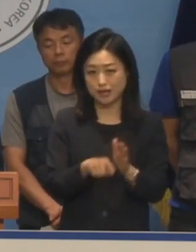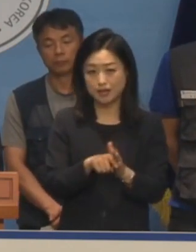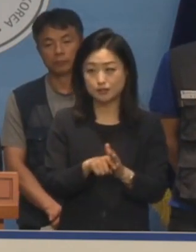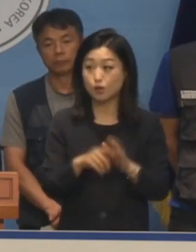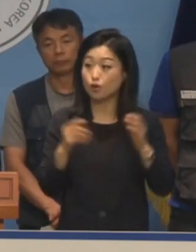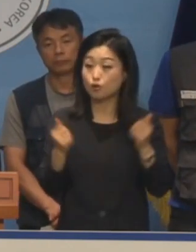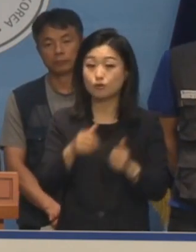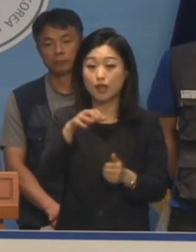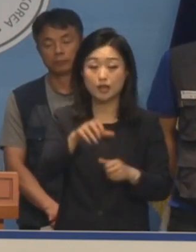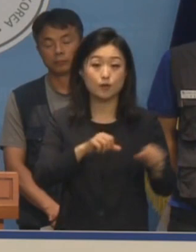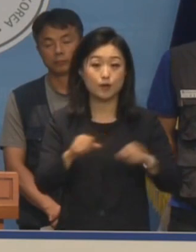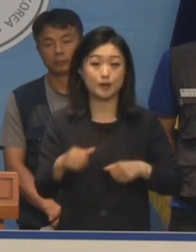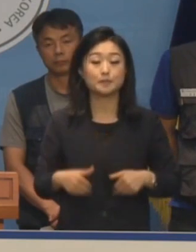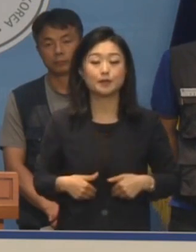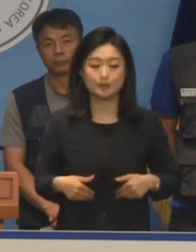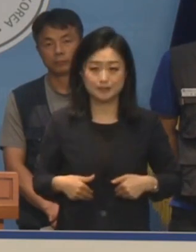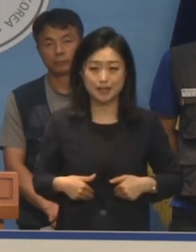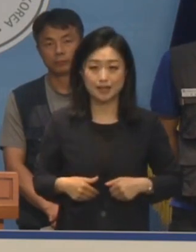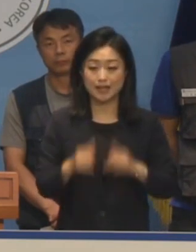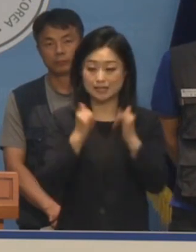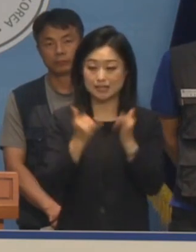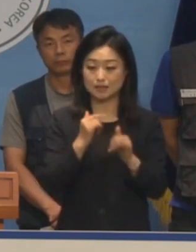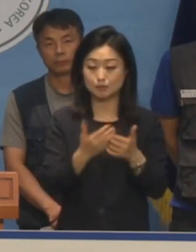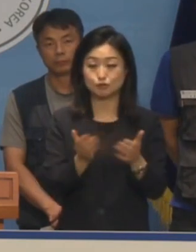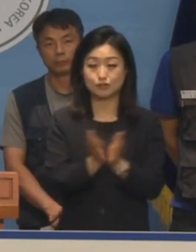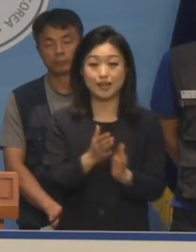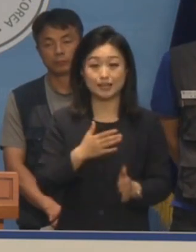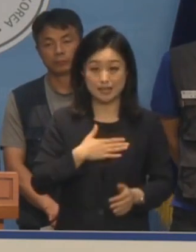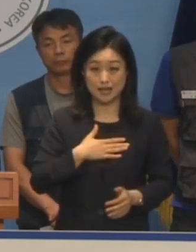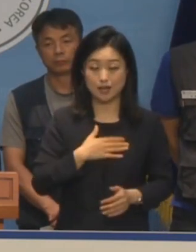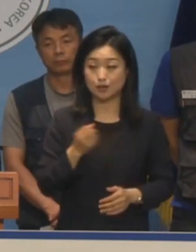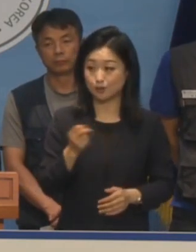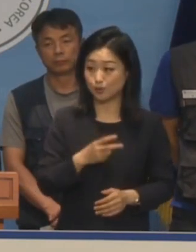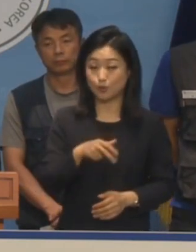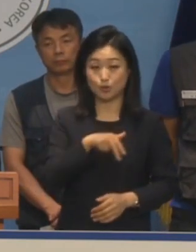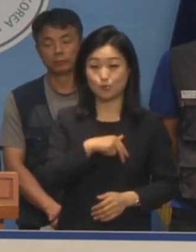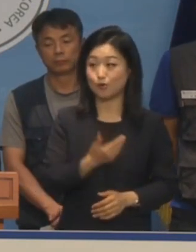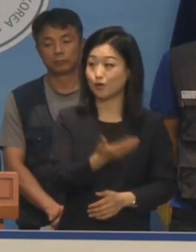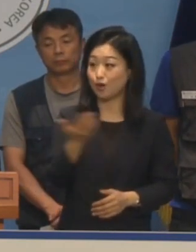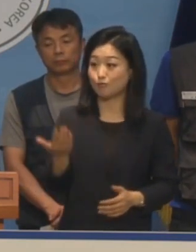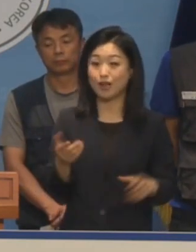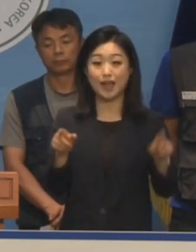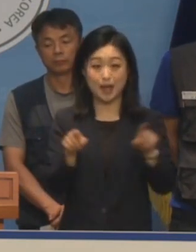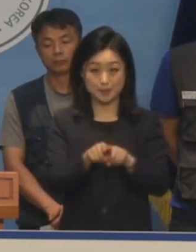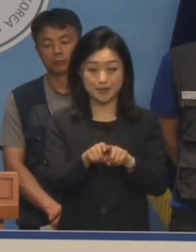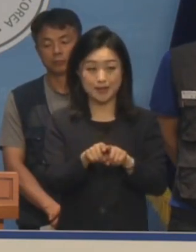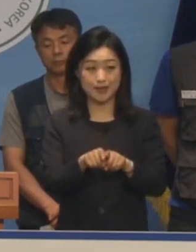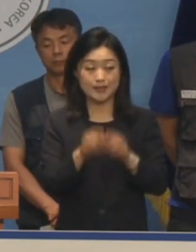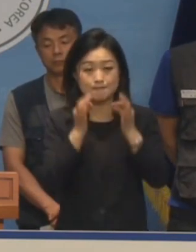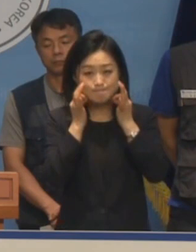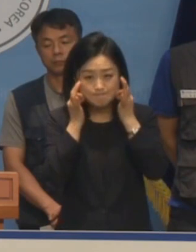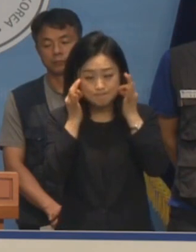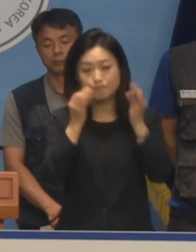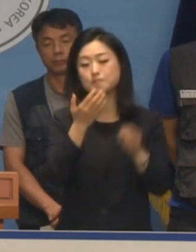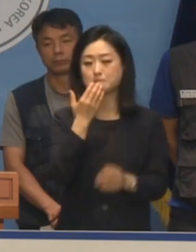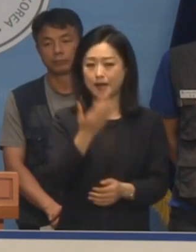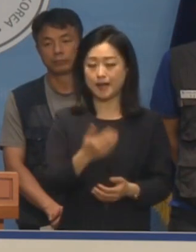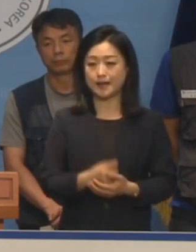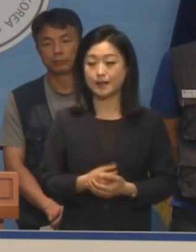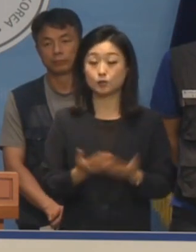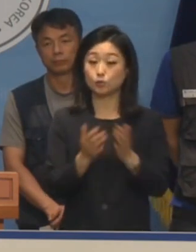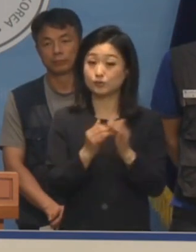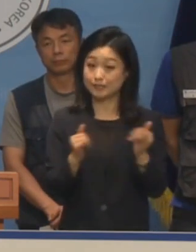국회가 나서야 합니다 사회 민주당과 저 한창민 그리고 함께한 동료 의원들과 함께 모든 대책을 강구할 것입니다